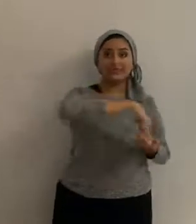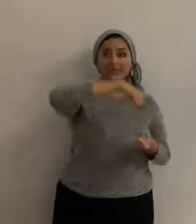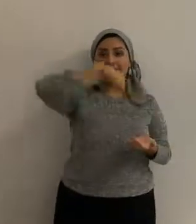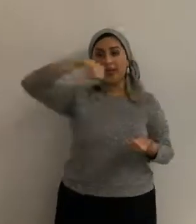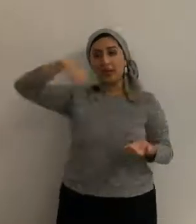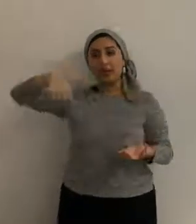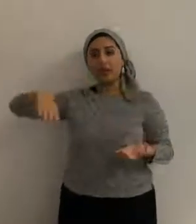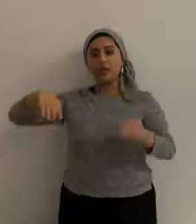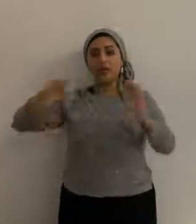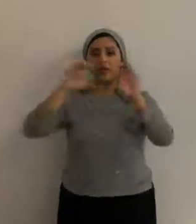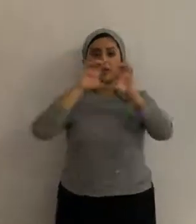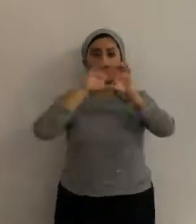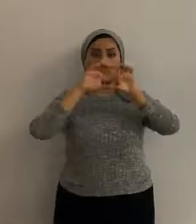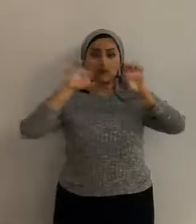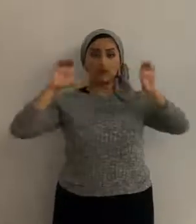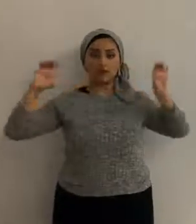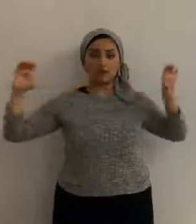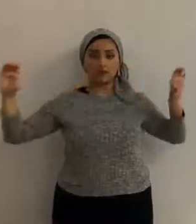tubo, este molde color verde.